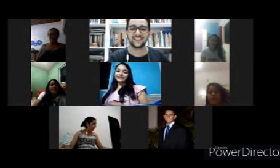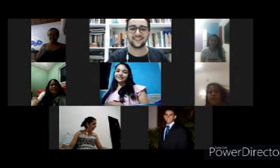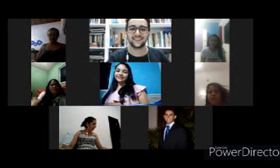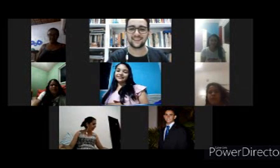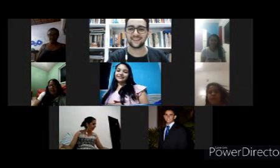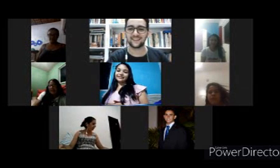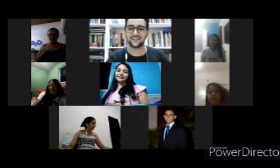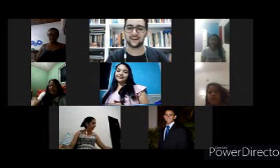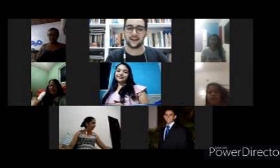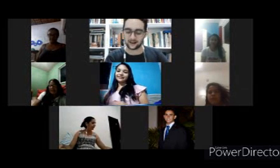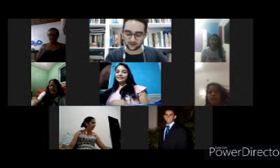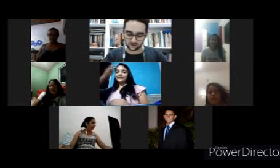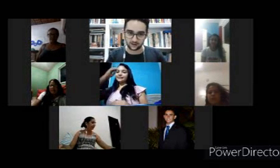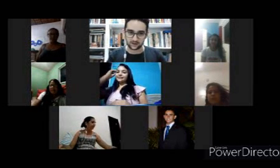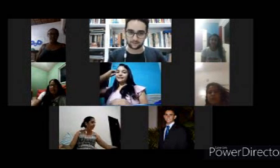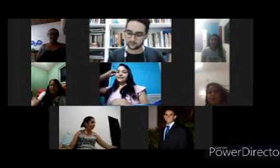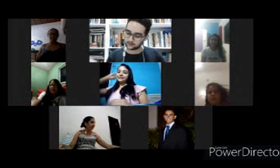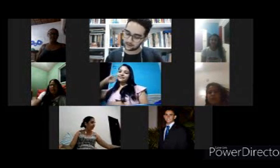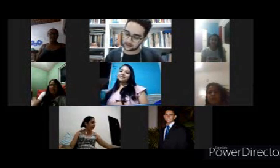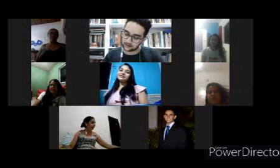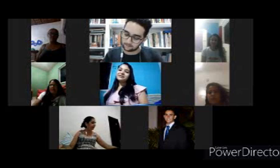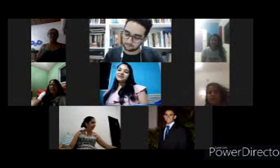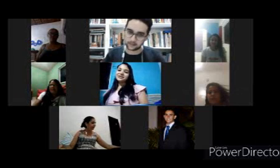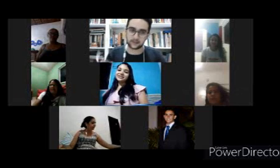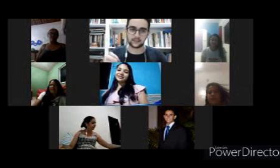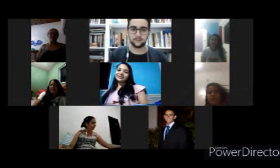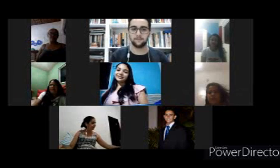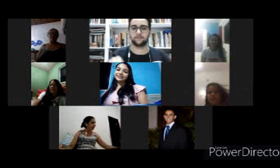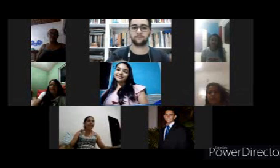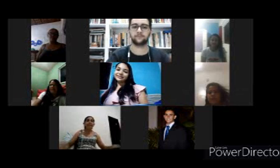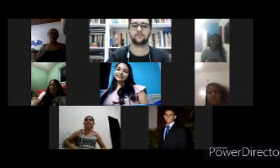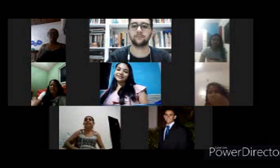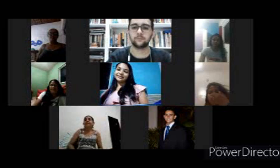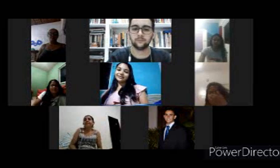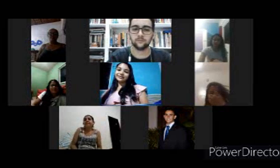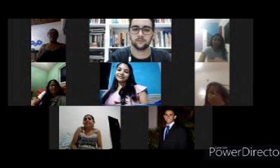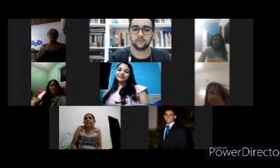Verdade, obrigada. Agora, a Patrícia.